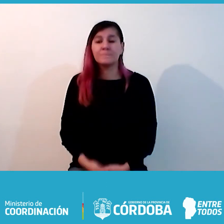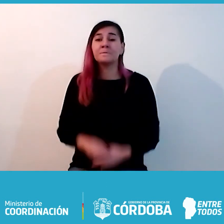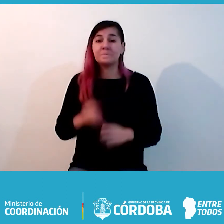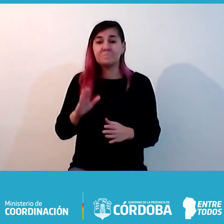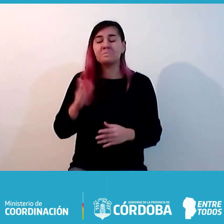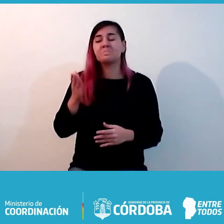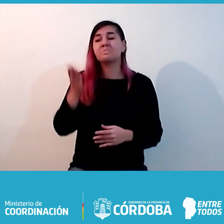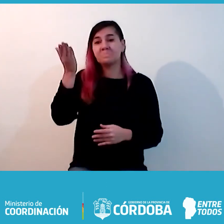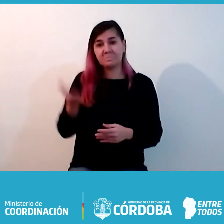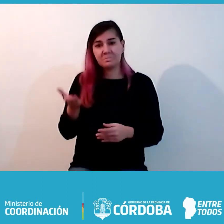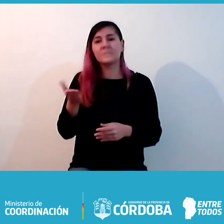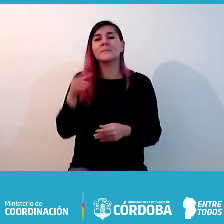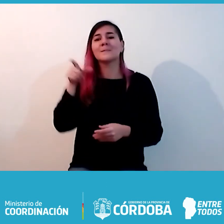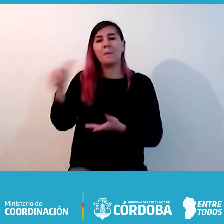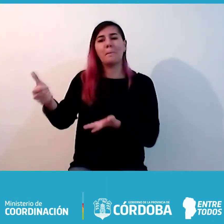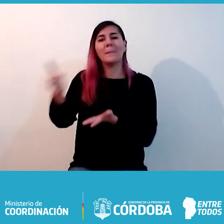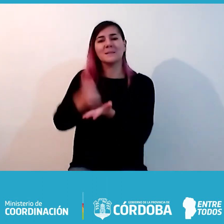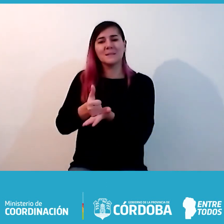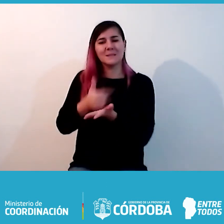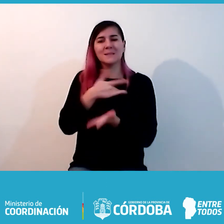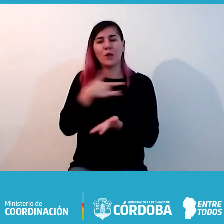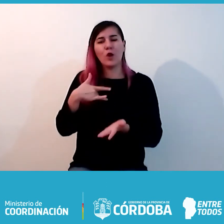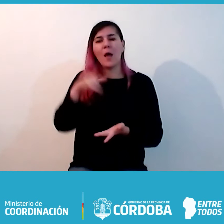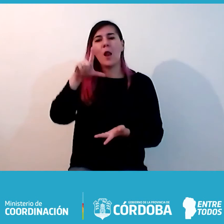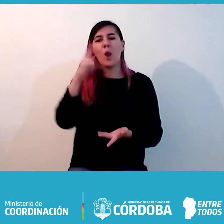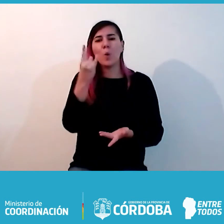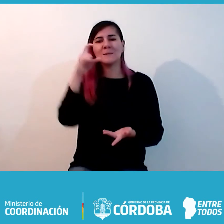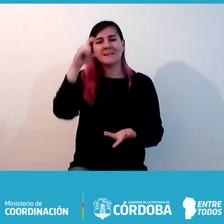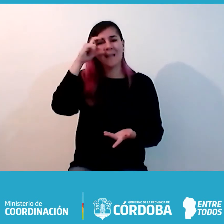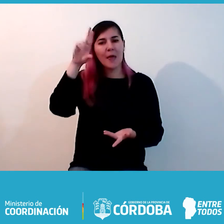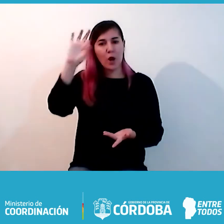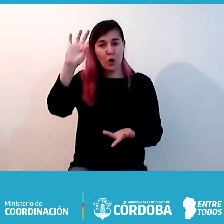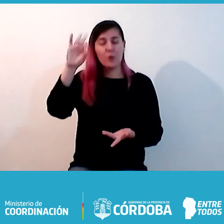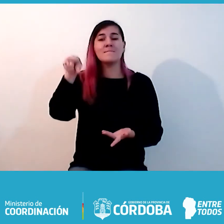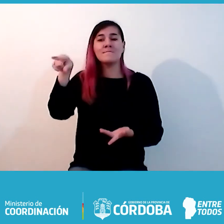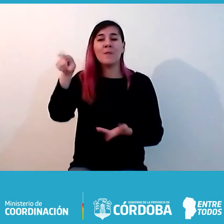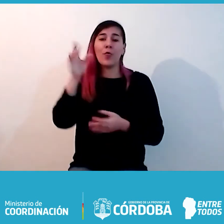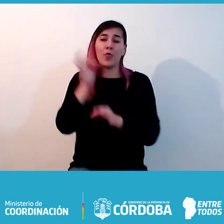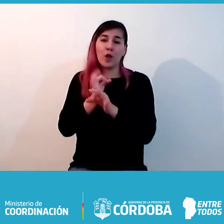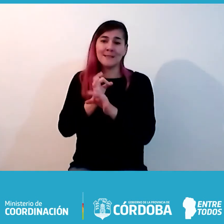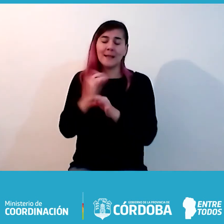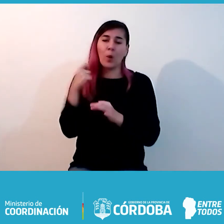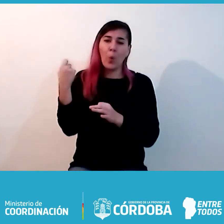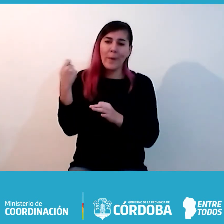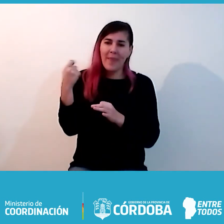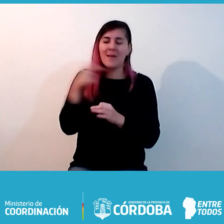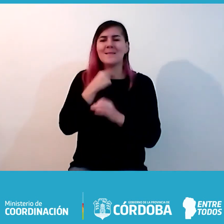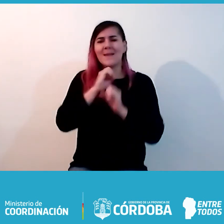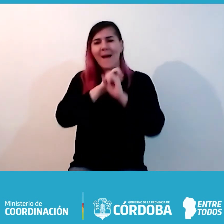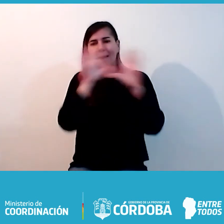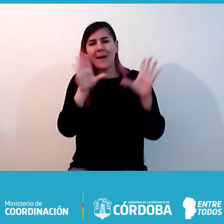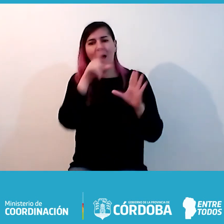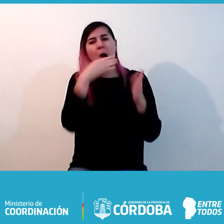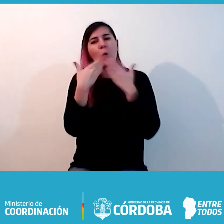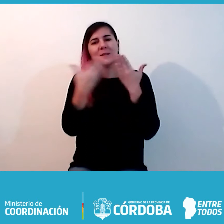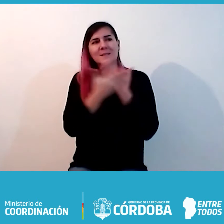Tras ello, se le confiere participación a la señora Lucero Isabel Germán, a quien se presenta como docente jubilada. Quiere aclarar que la audiencia